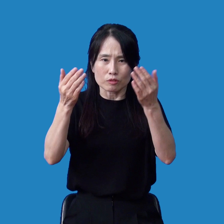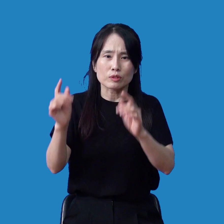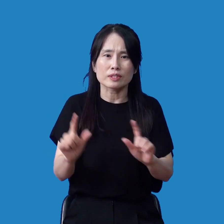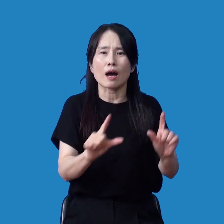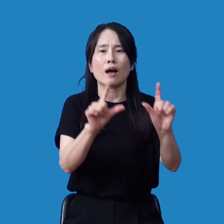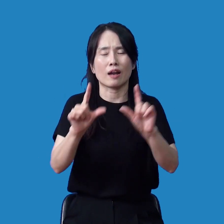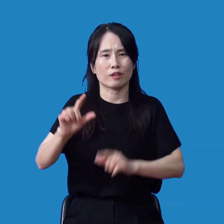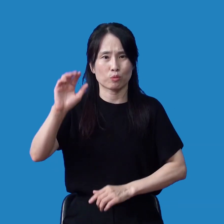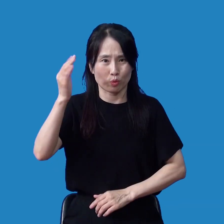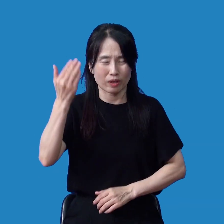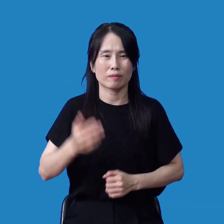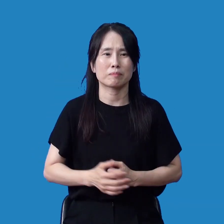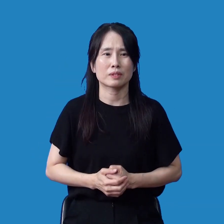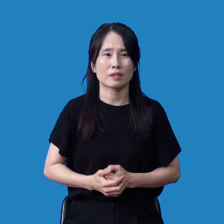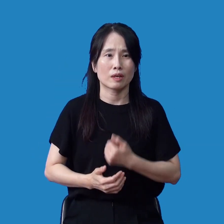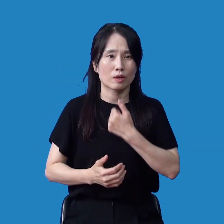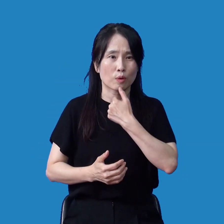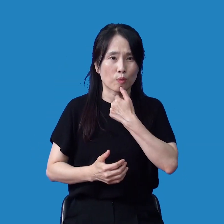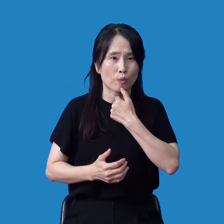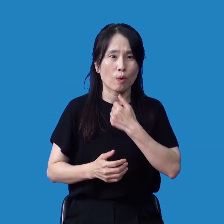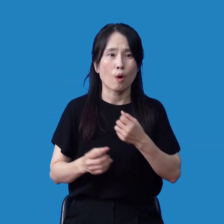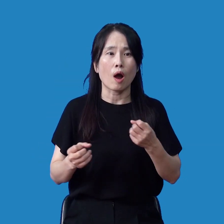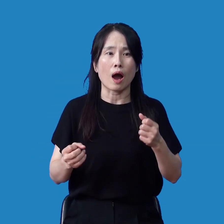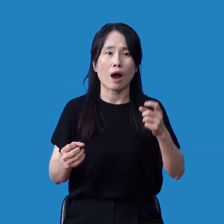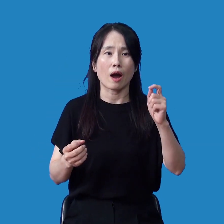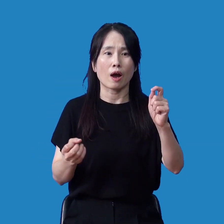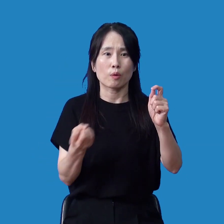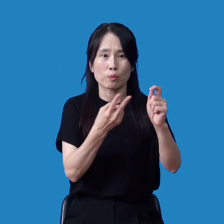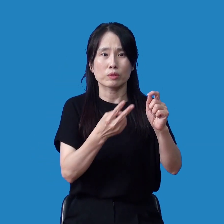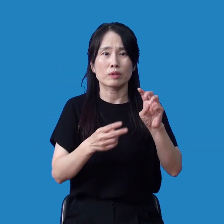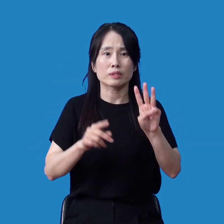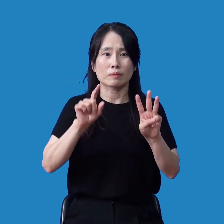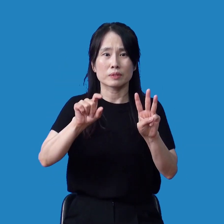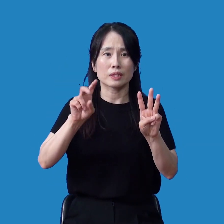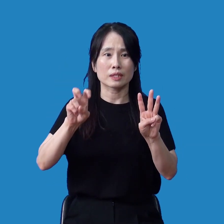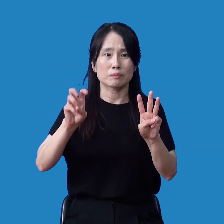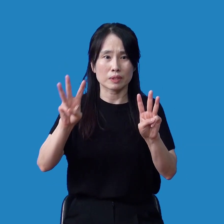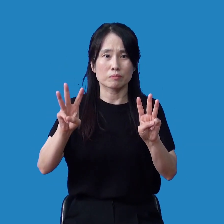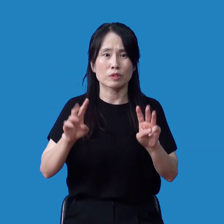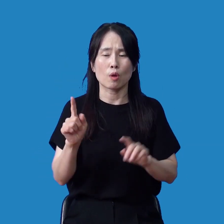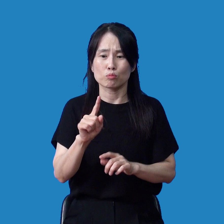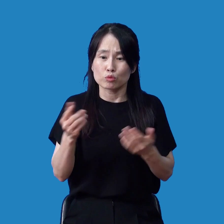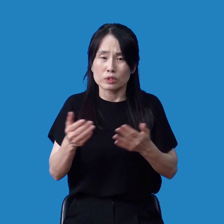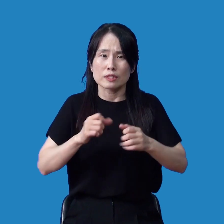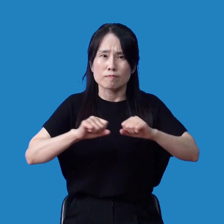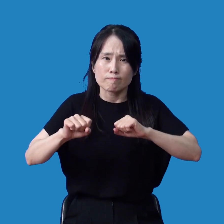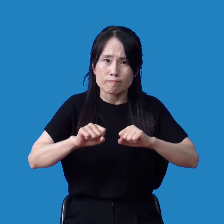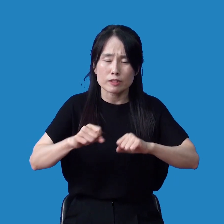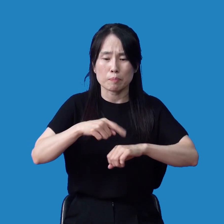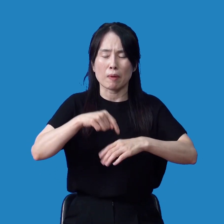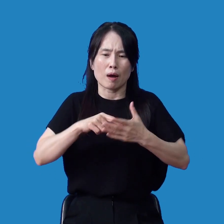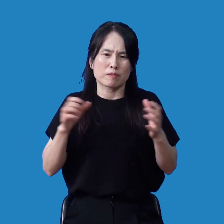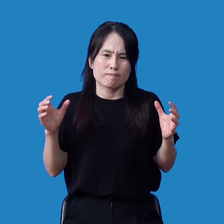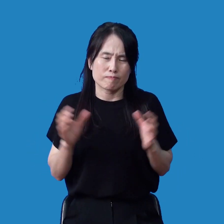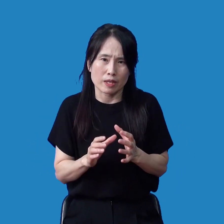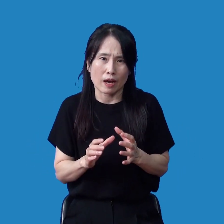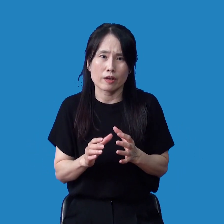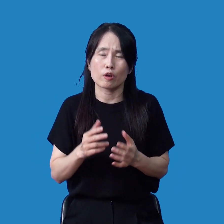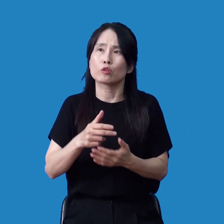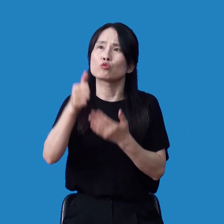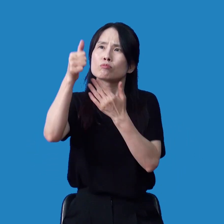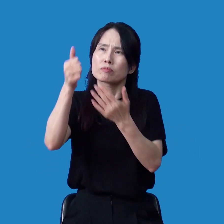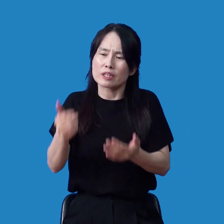골로새서 3장 23절에 무슨 일을 하든지 마음을 다하여 주께 하듯 하고 사람에게 하듯 하지